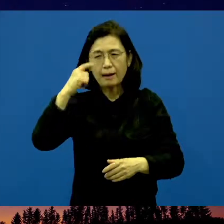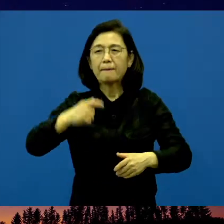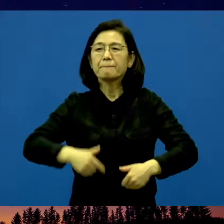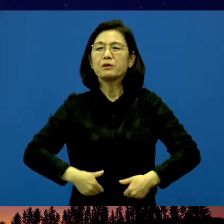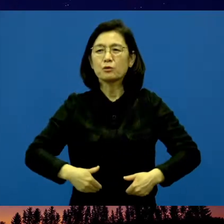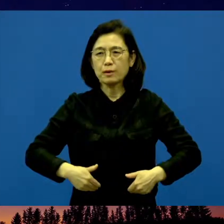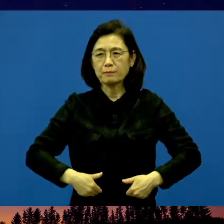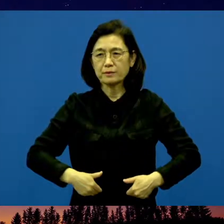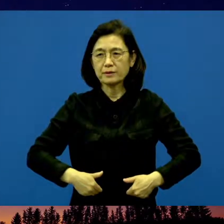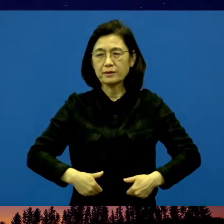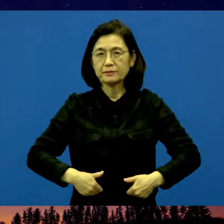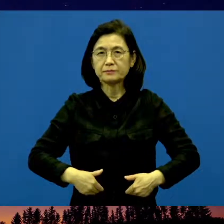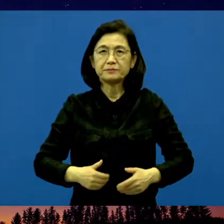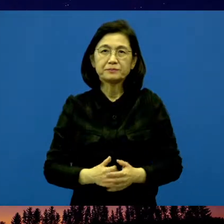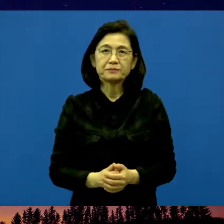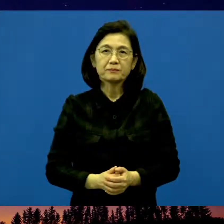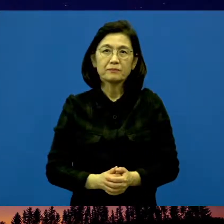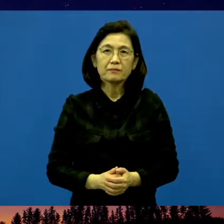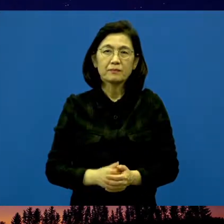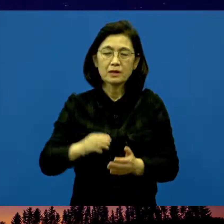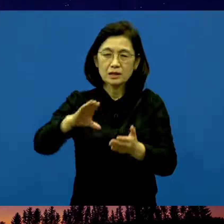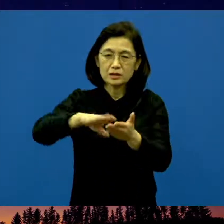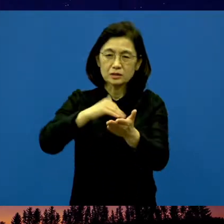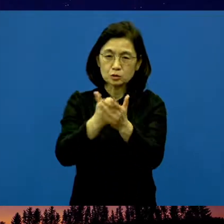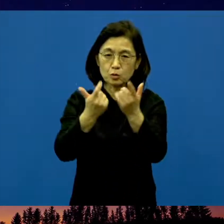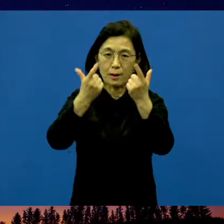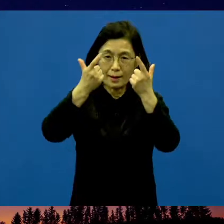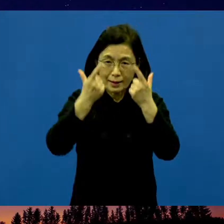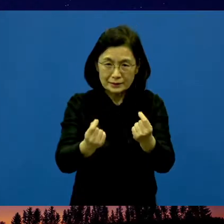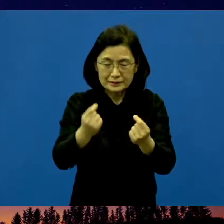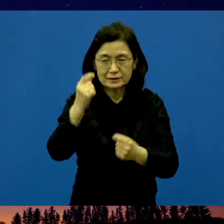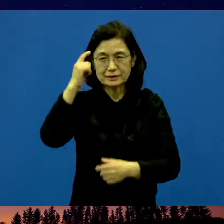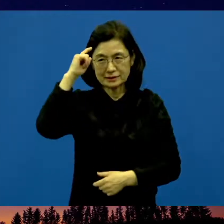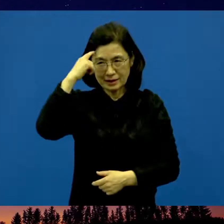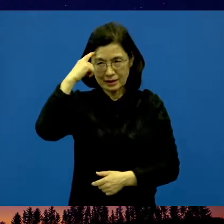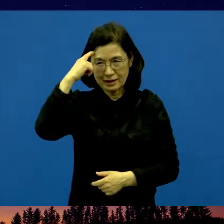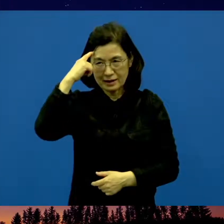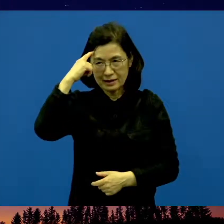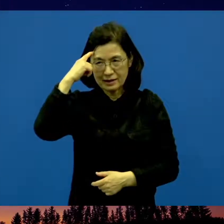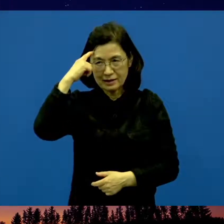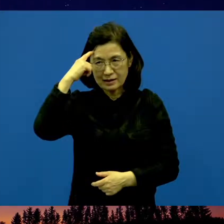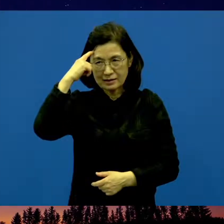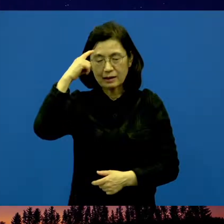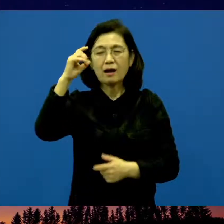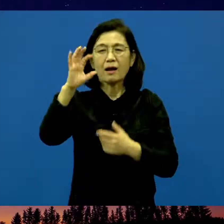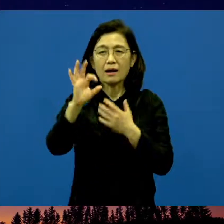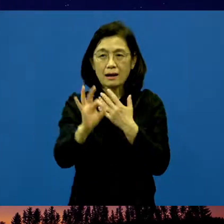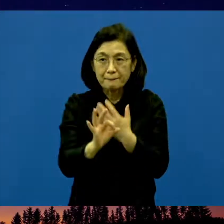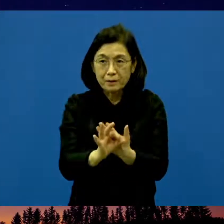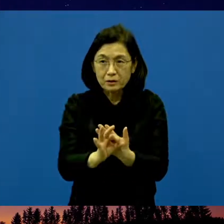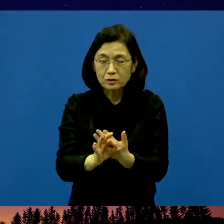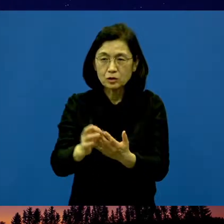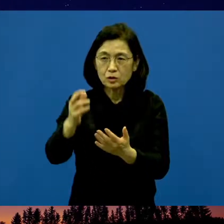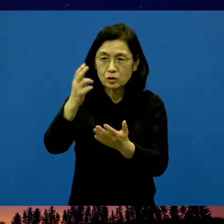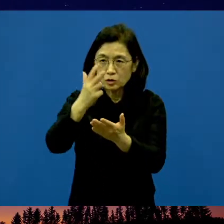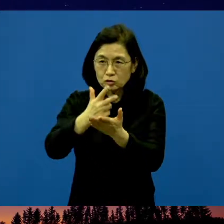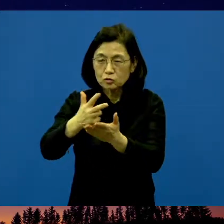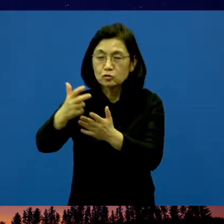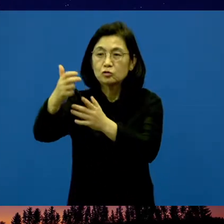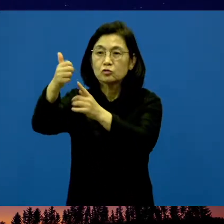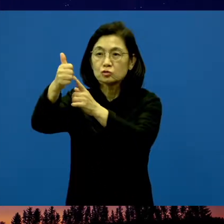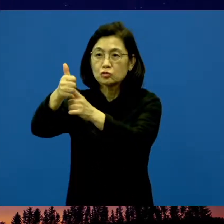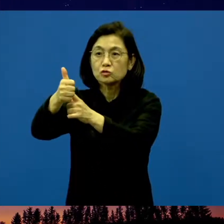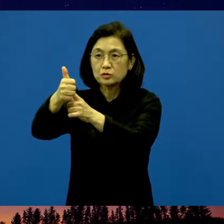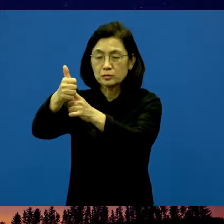모릅니다. 그리스도와 같이 생각하는 훈련, 주님과 같이 생각하게 되면 주님의 관점을 가지게 되는